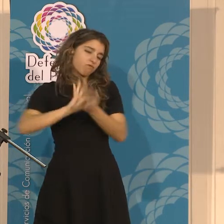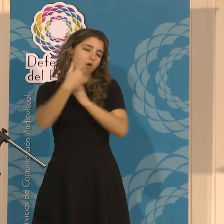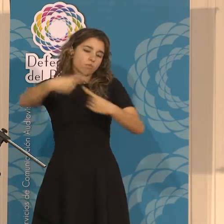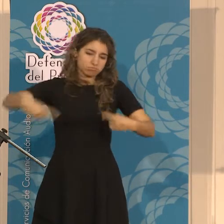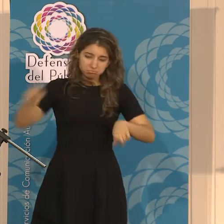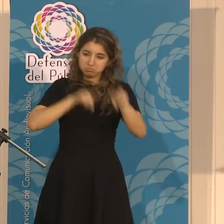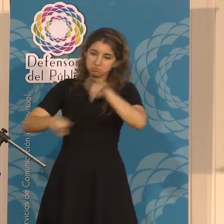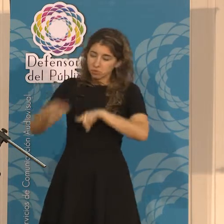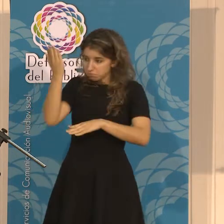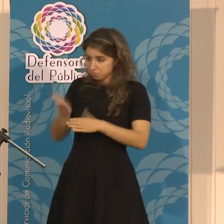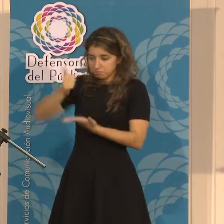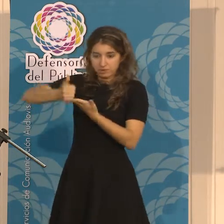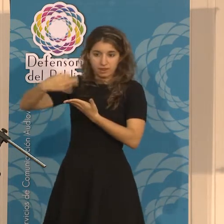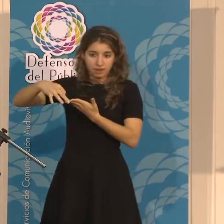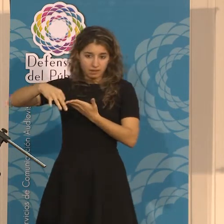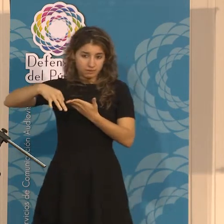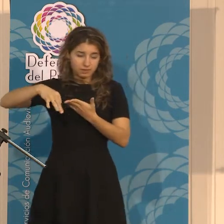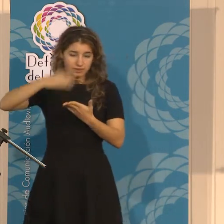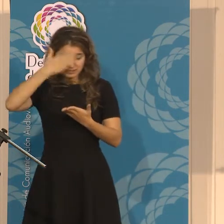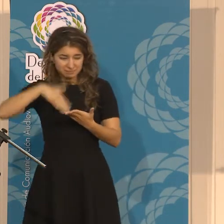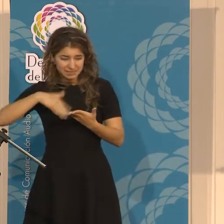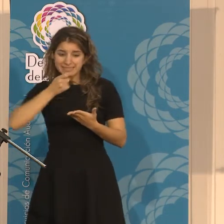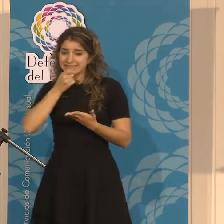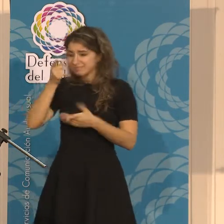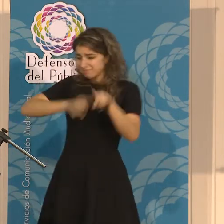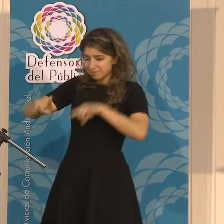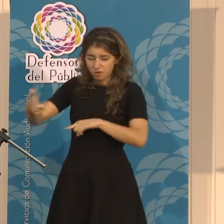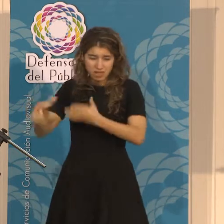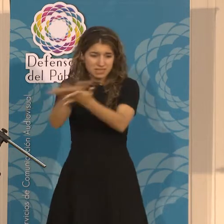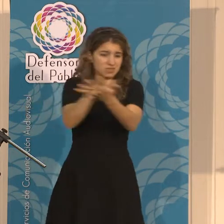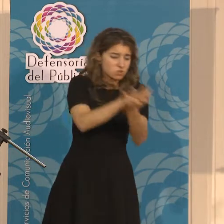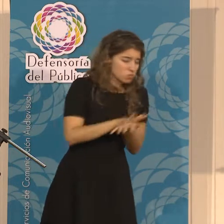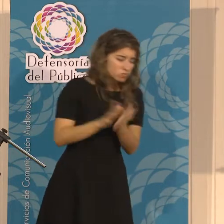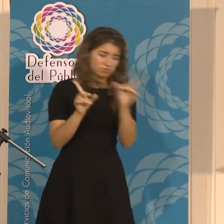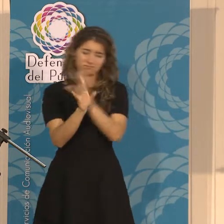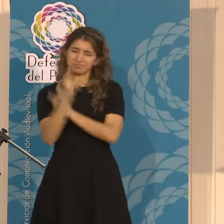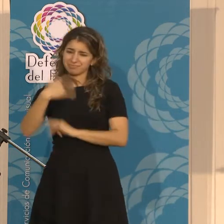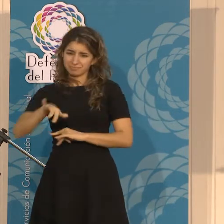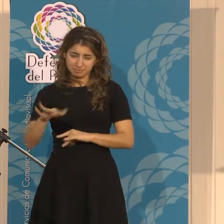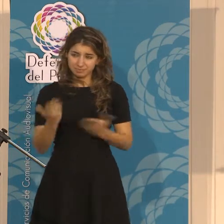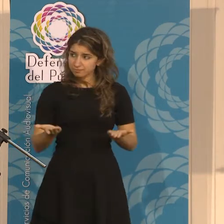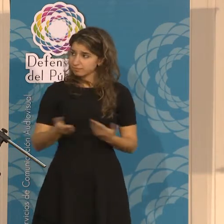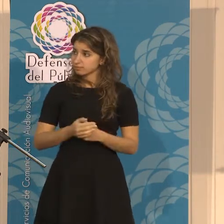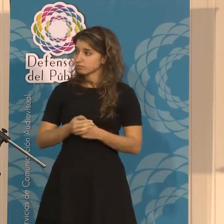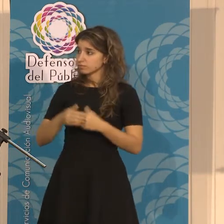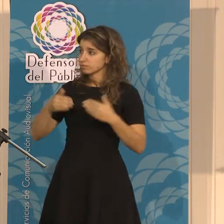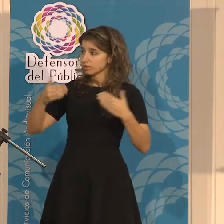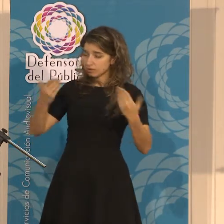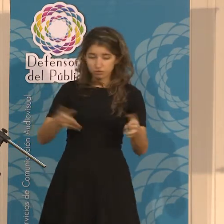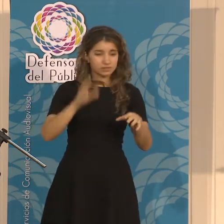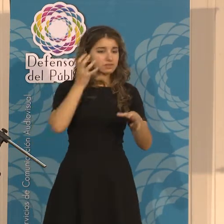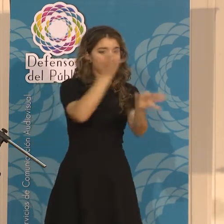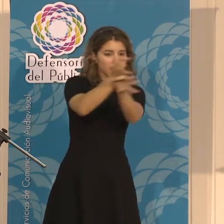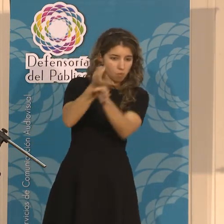será más complejo resolver luego las problemáticas de los proyectos que ya están en curso y los que están en proceso y en gestión en esta articulación vemos